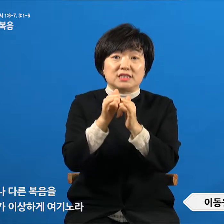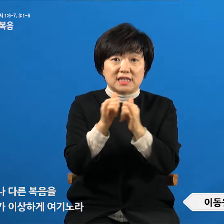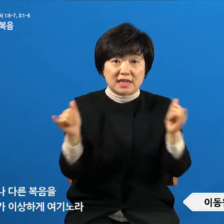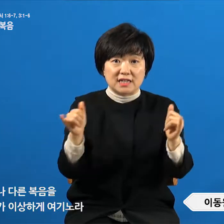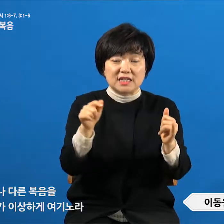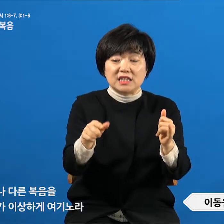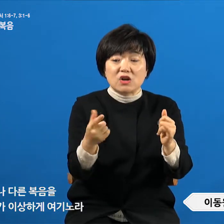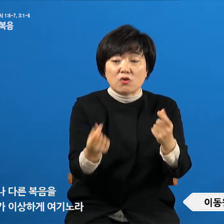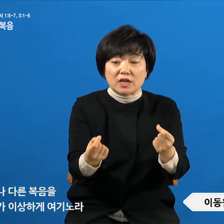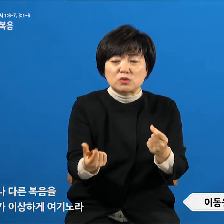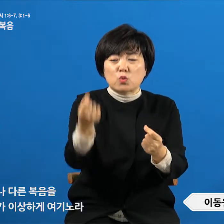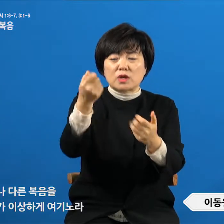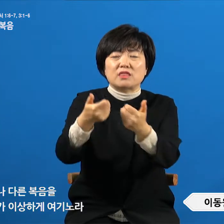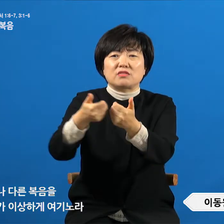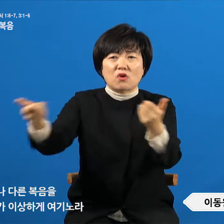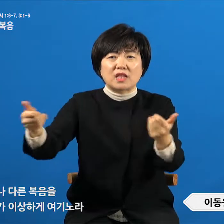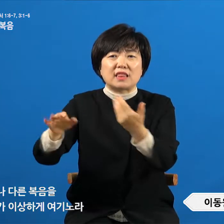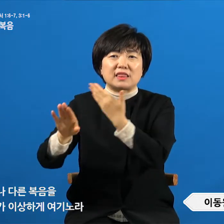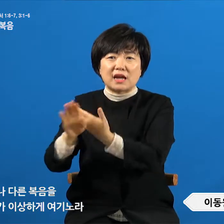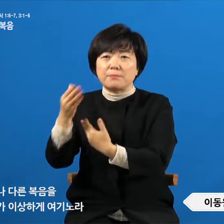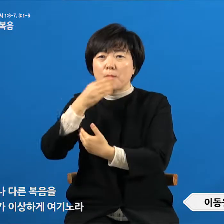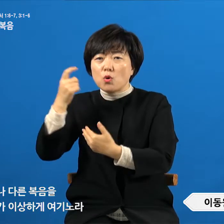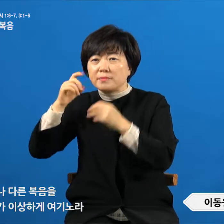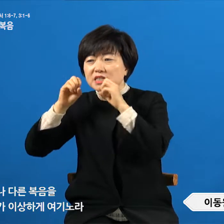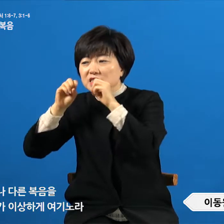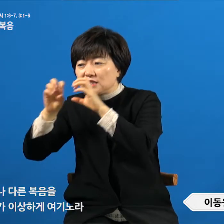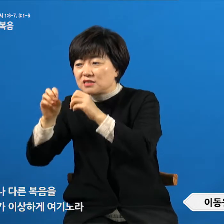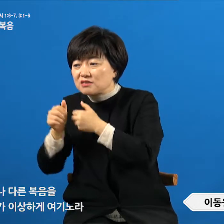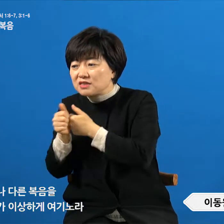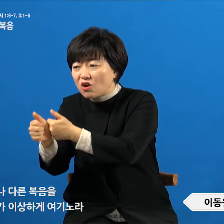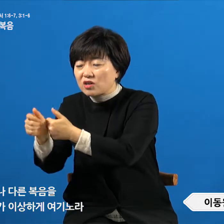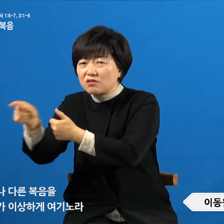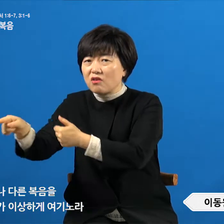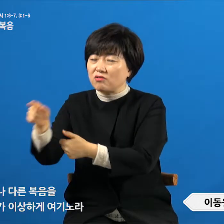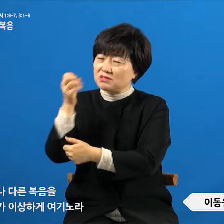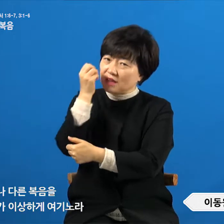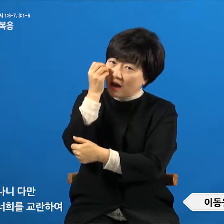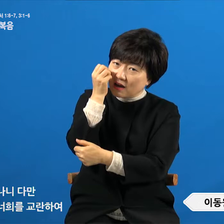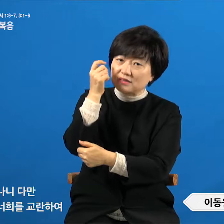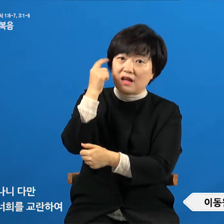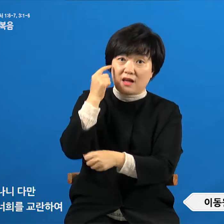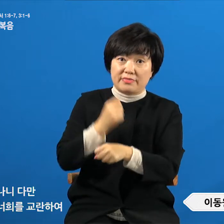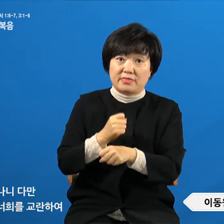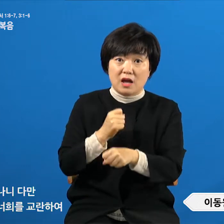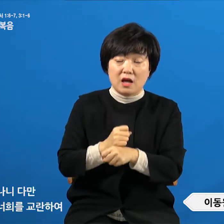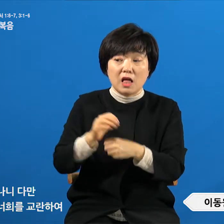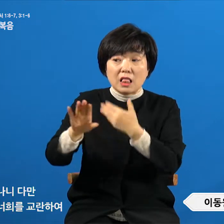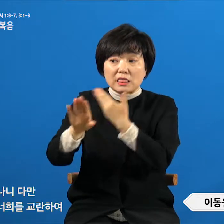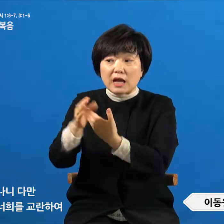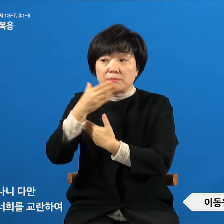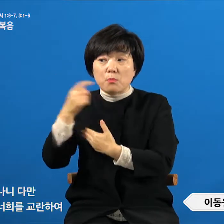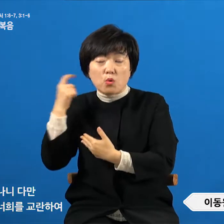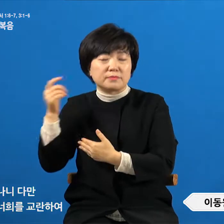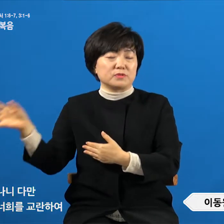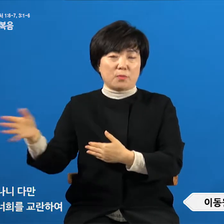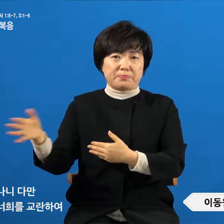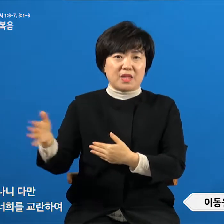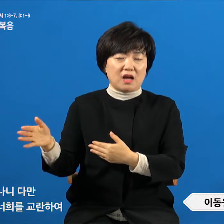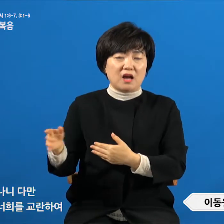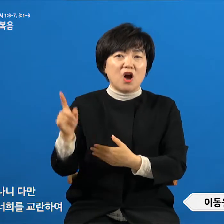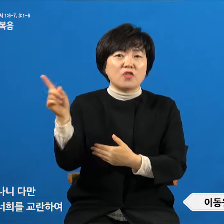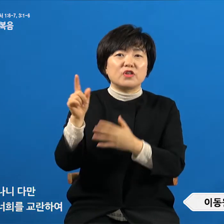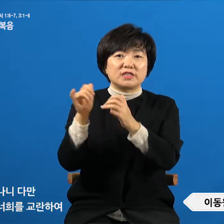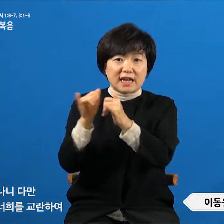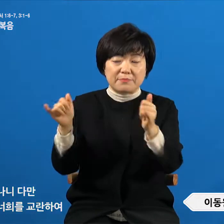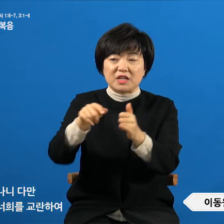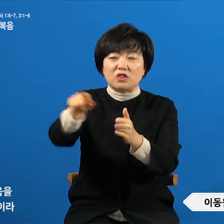이를 이같이 속히 떠나 다른 복음을 따르는 것을 내가 이상하게 여기노라. 7절에요. 다른 복음은 없나니 다만